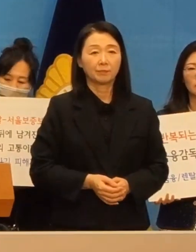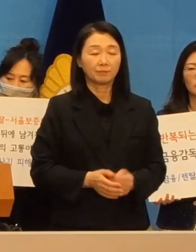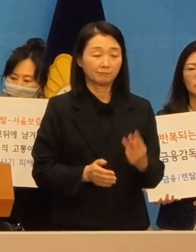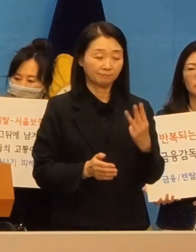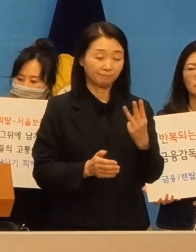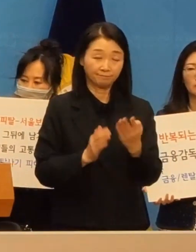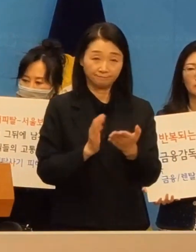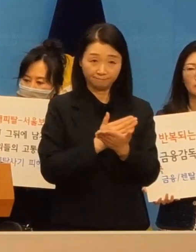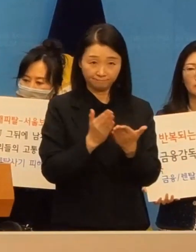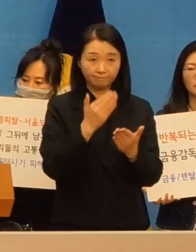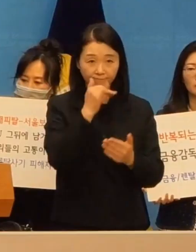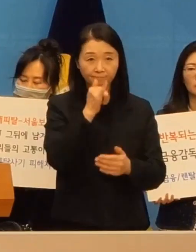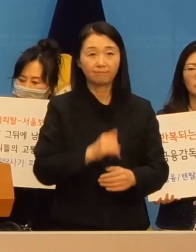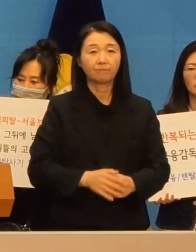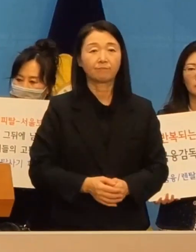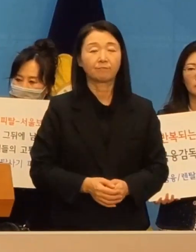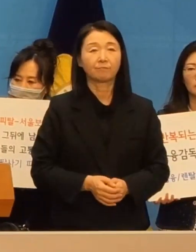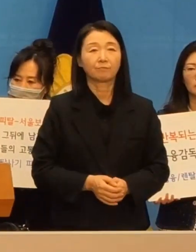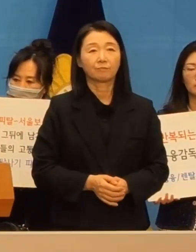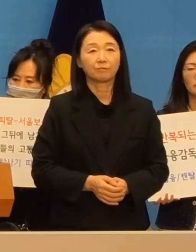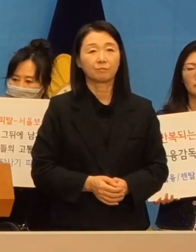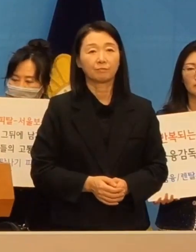그렇게 진행을 하도록 하겠습니다.